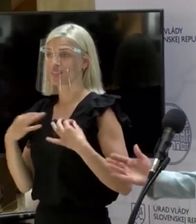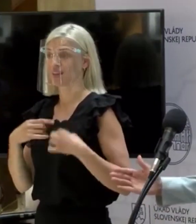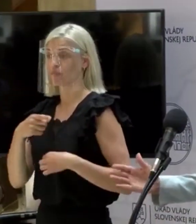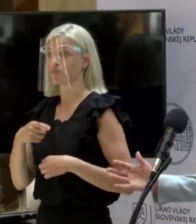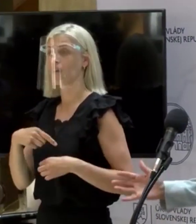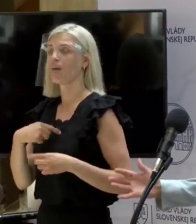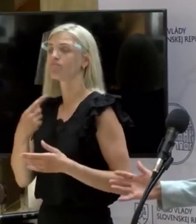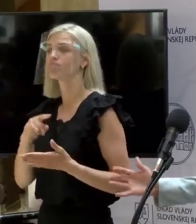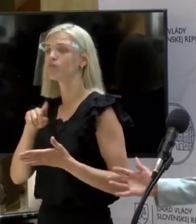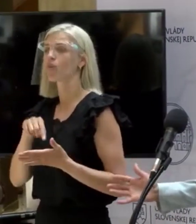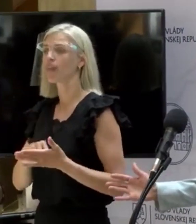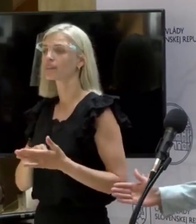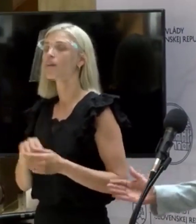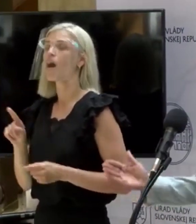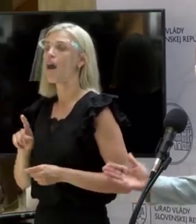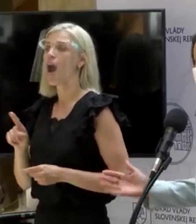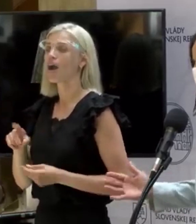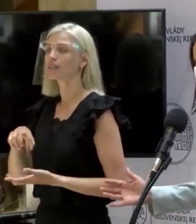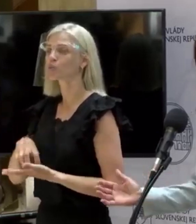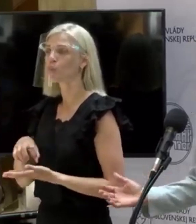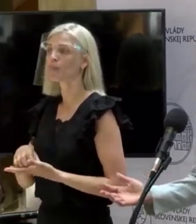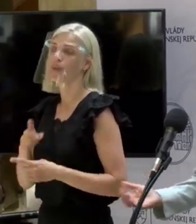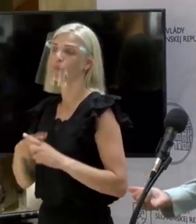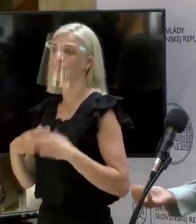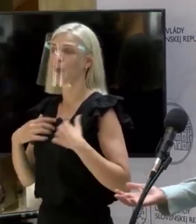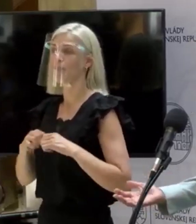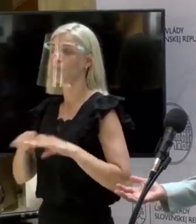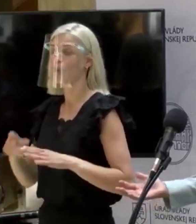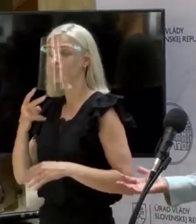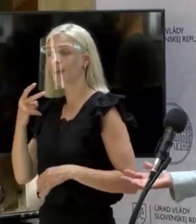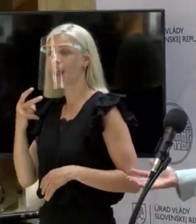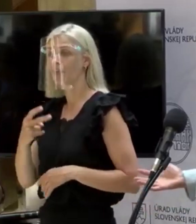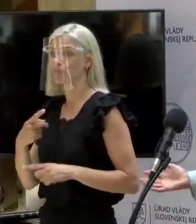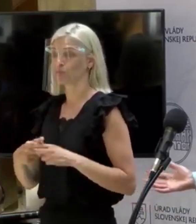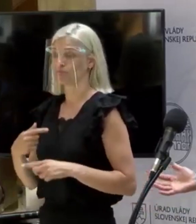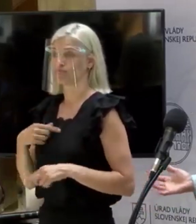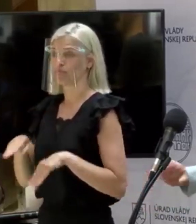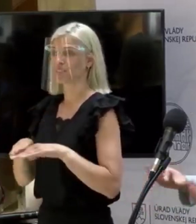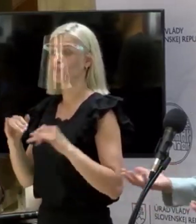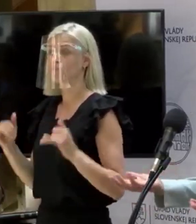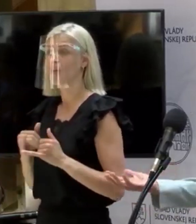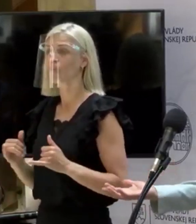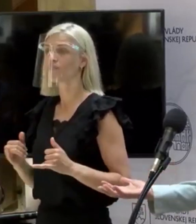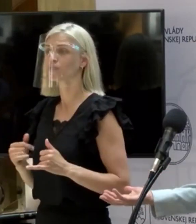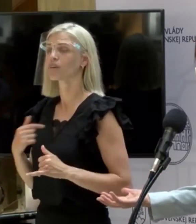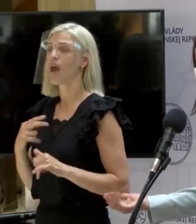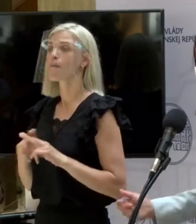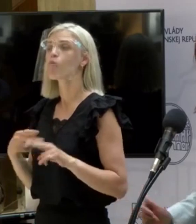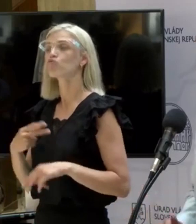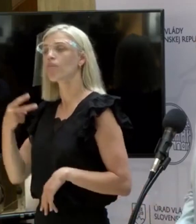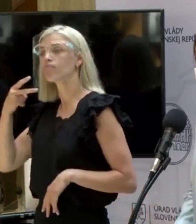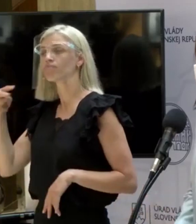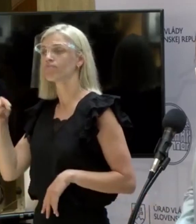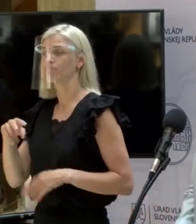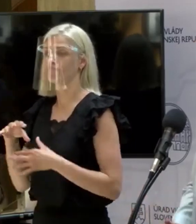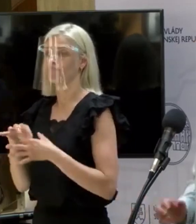ktoré vlastne skupiny by to bolo vhodné z epidemiologického hľadiska. A ja som tu ministerstvo spravodlivosti, takže ja môžem k tomu dať iba pohľad, ktorý